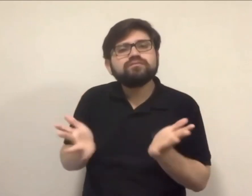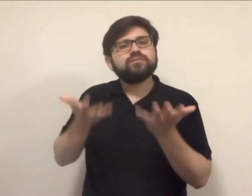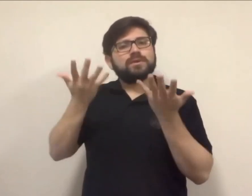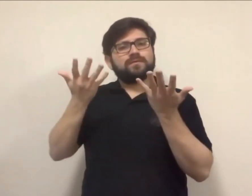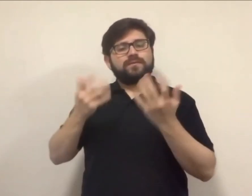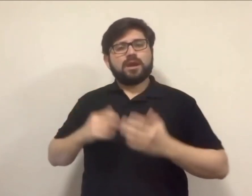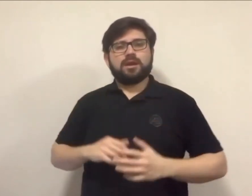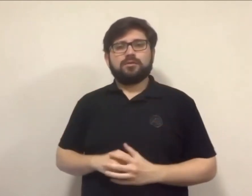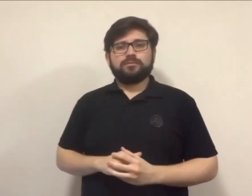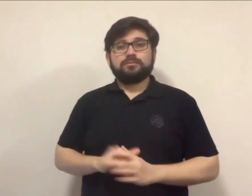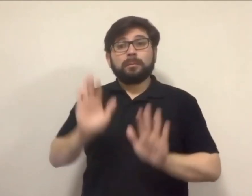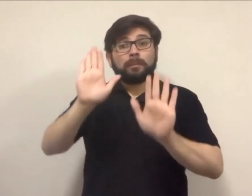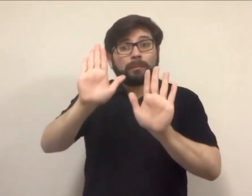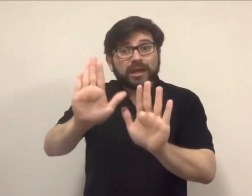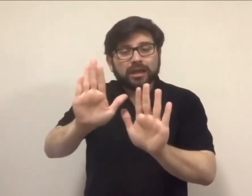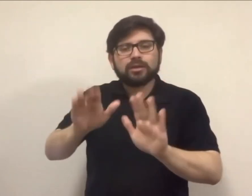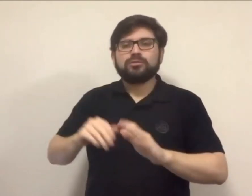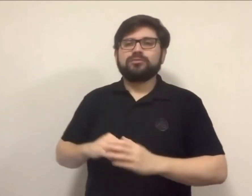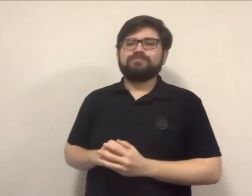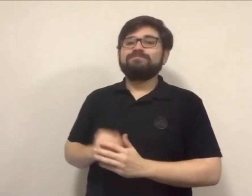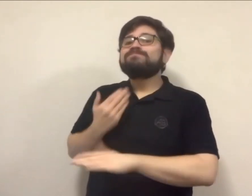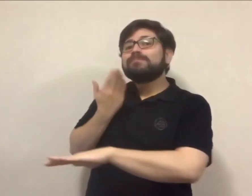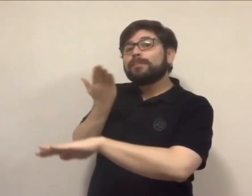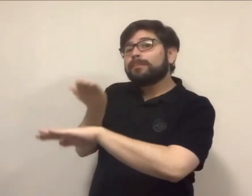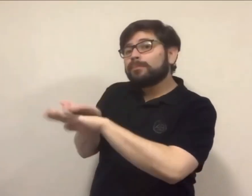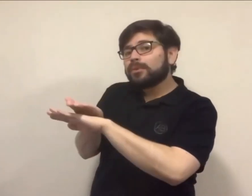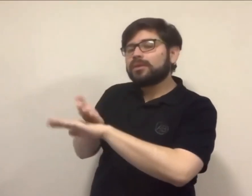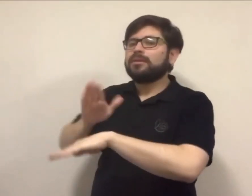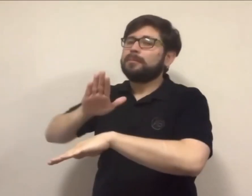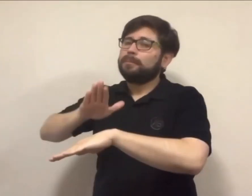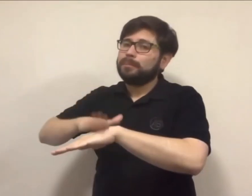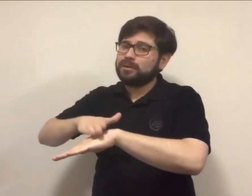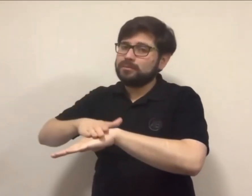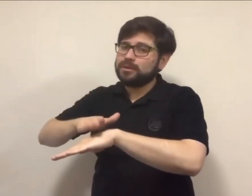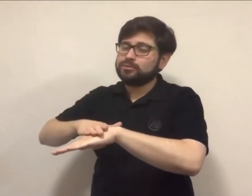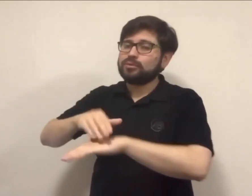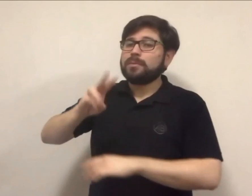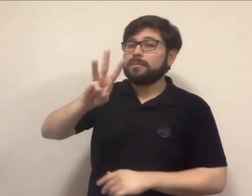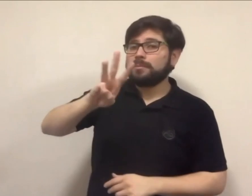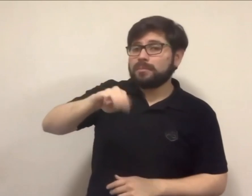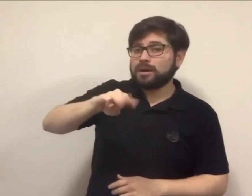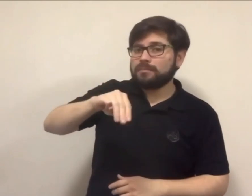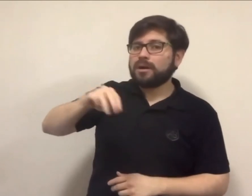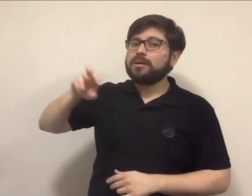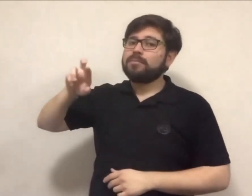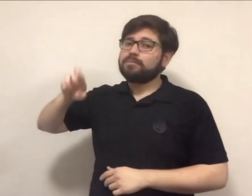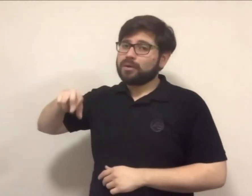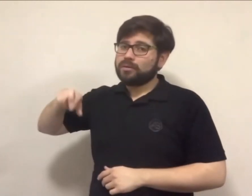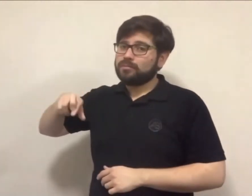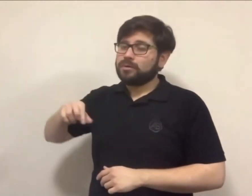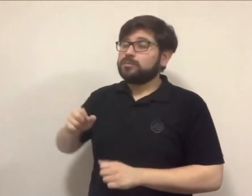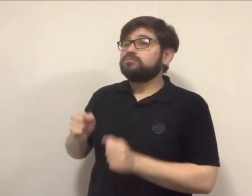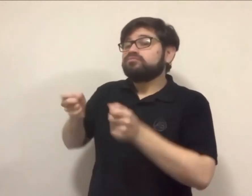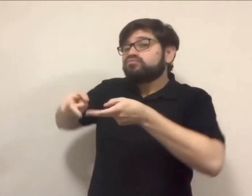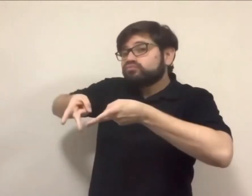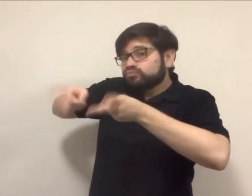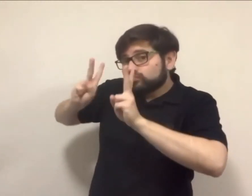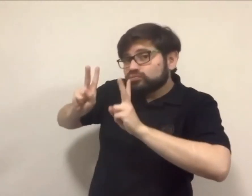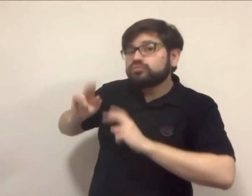Esos trabajos que son livianos se pueden realizar, pero hay que tener permiso de los papás para